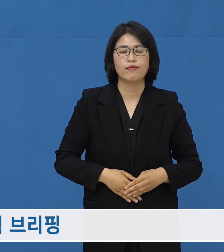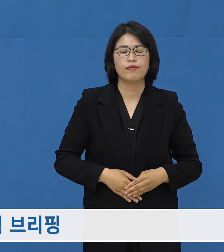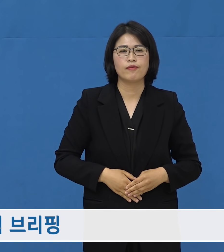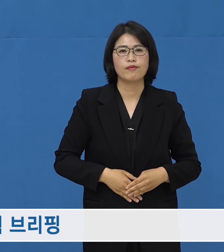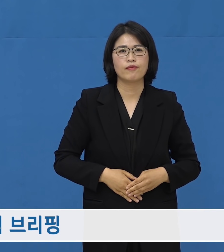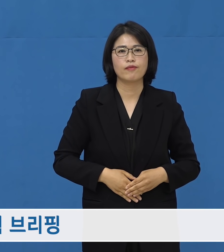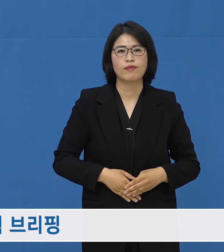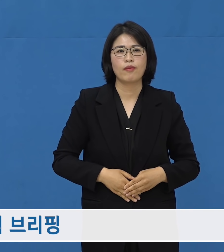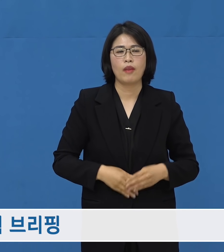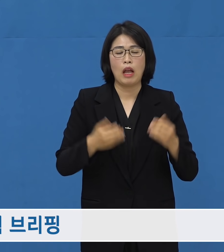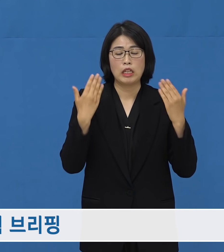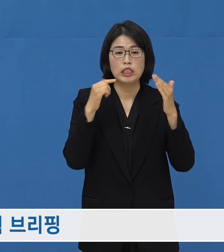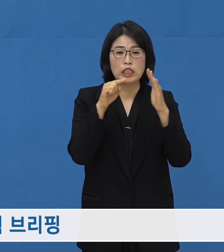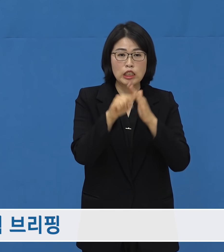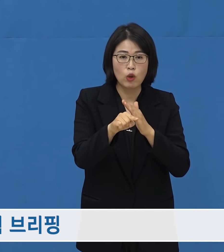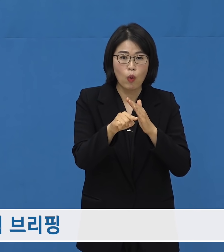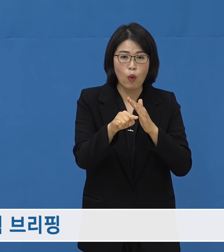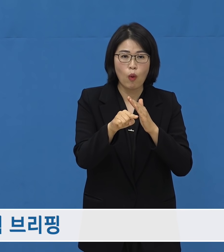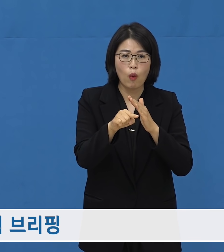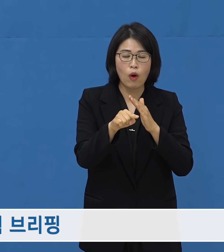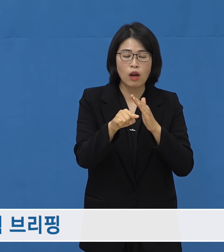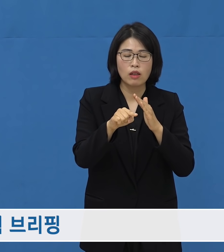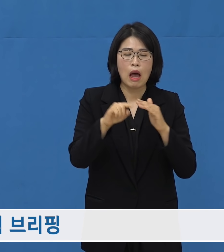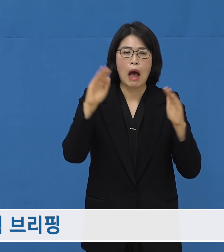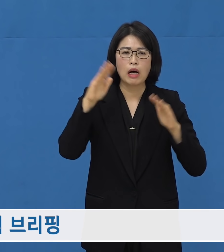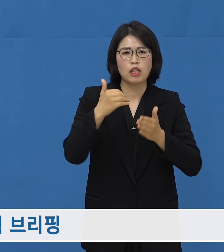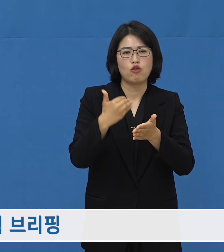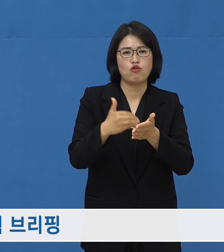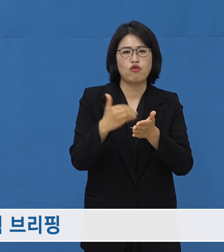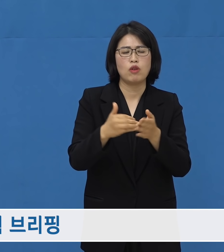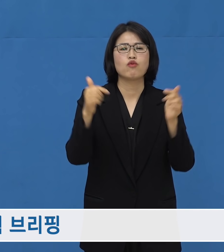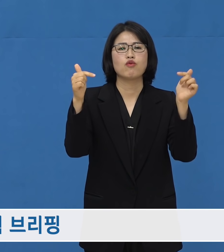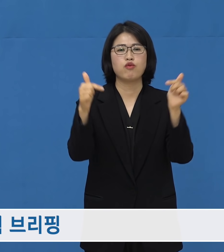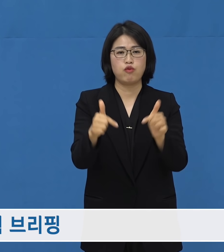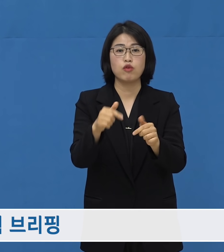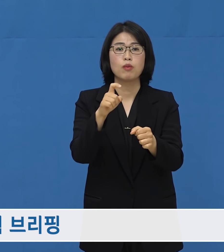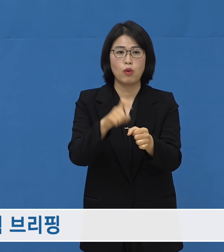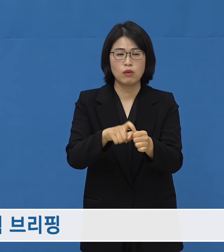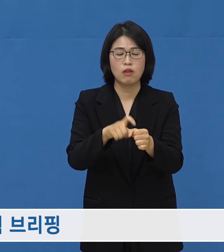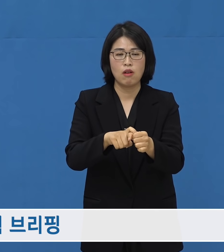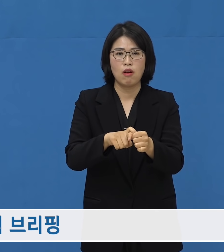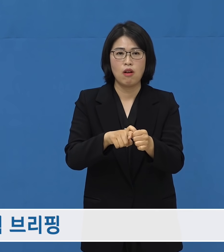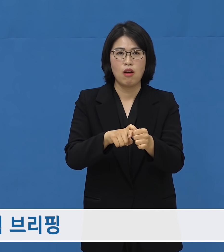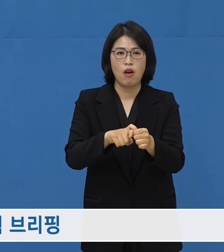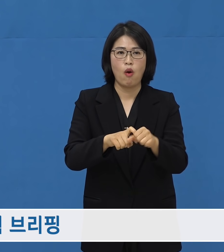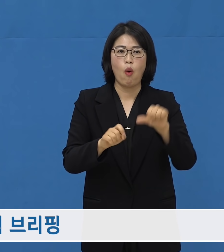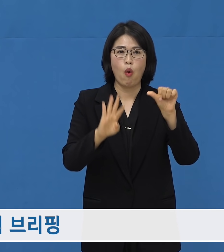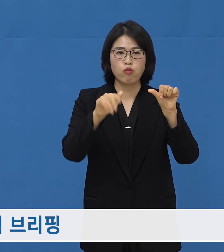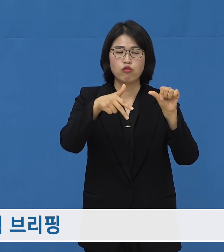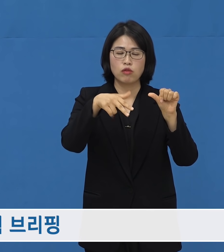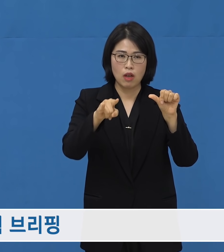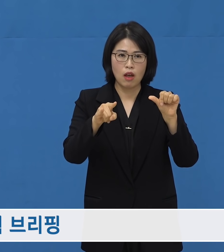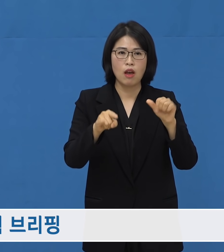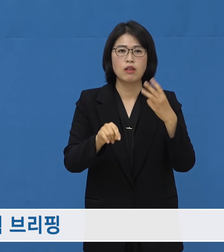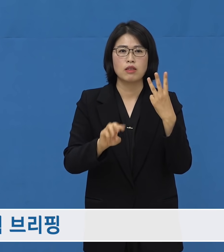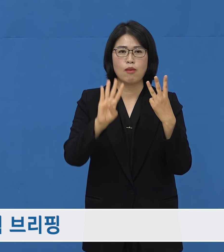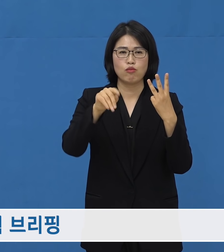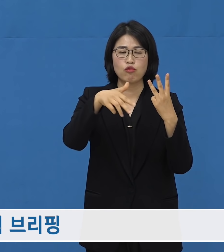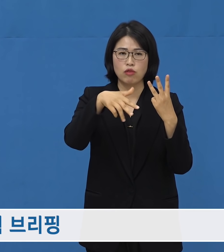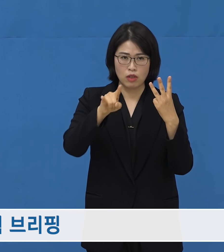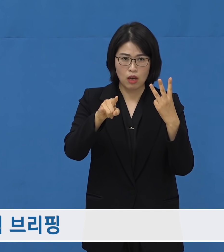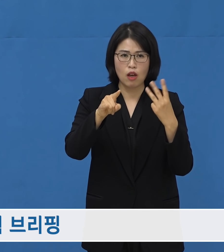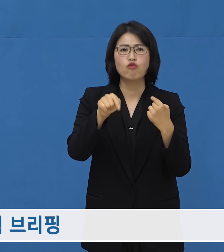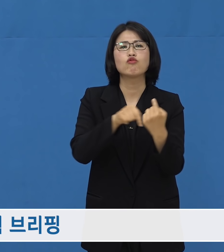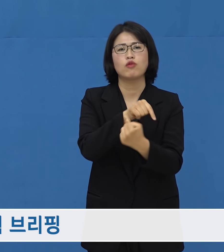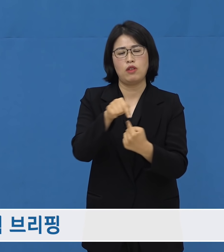우선 등교하는 학생 수를 최소화하기 위해서 5부제, 3부제로